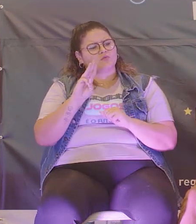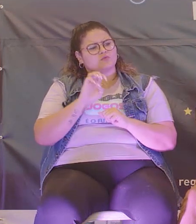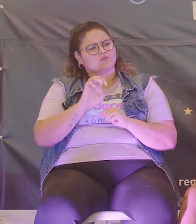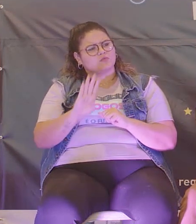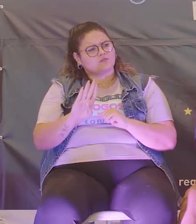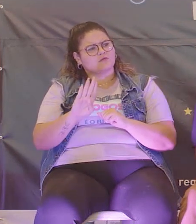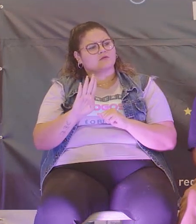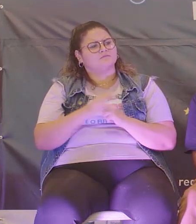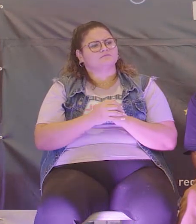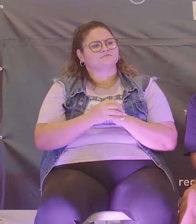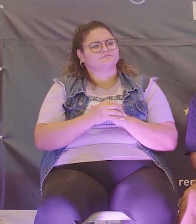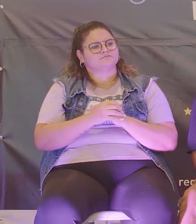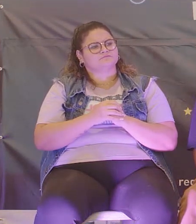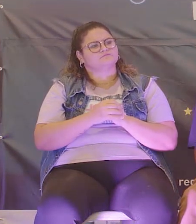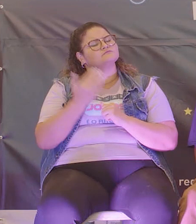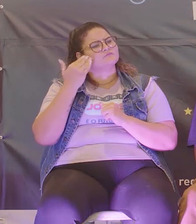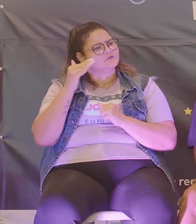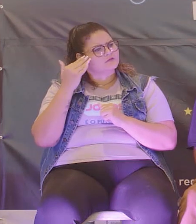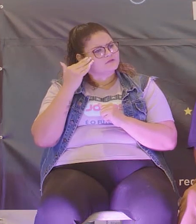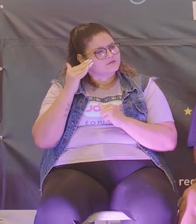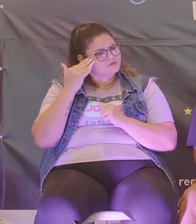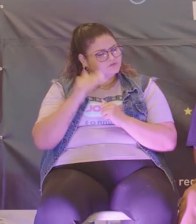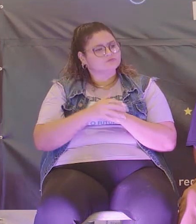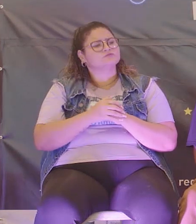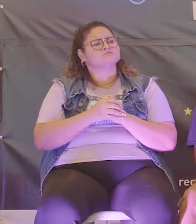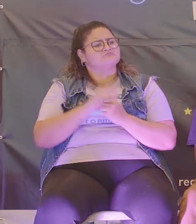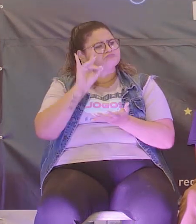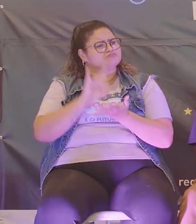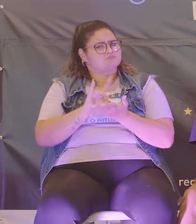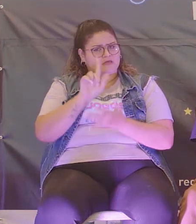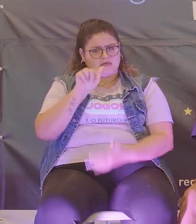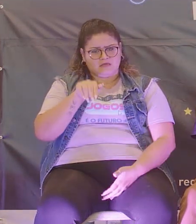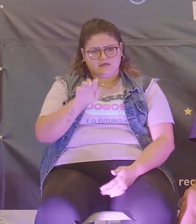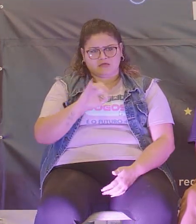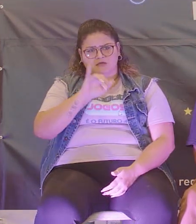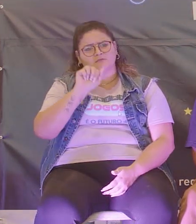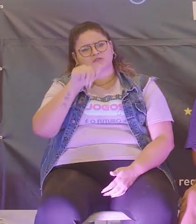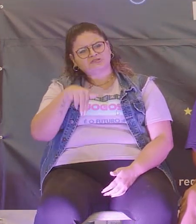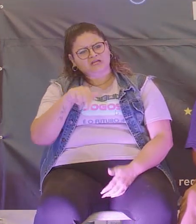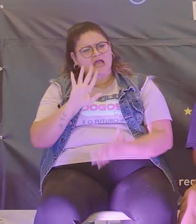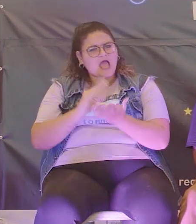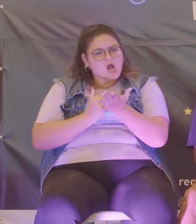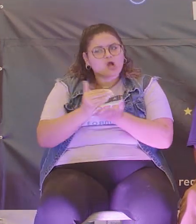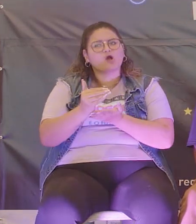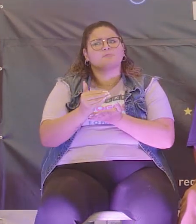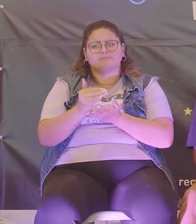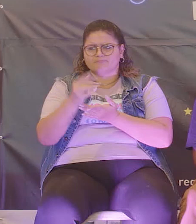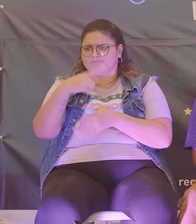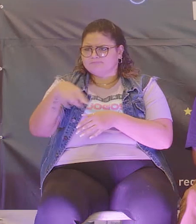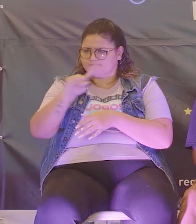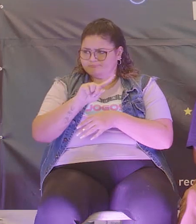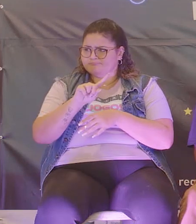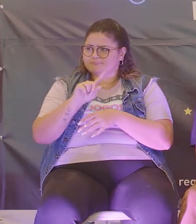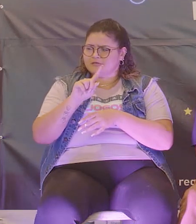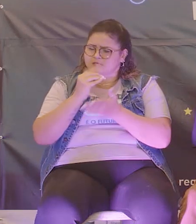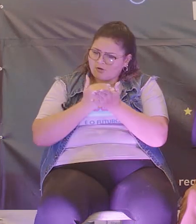muito. Ah, entendi. Então a Game Jam foi assim o start para você, né,